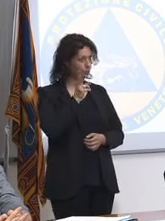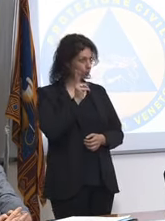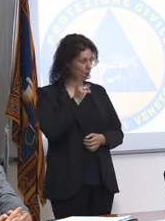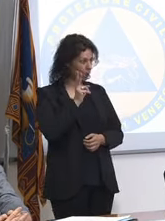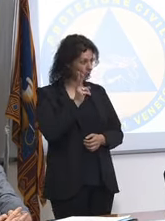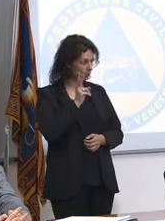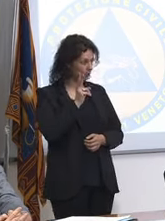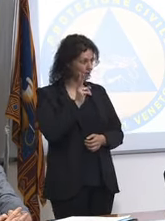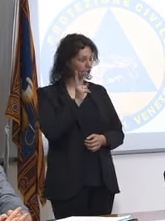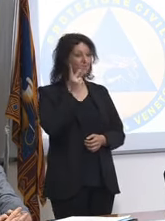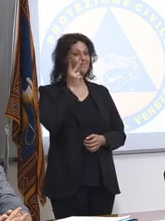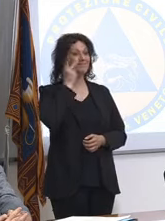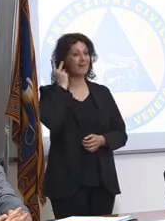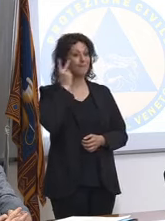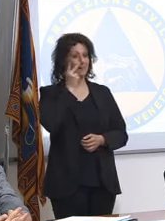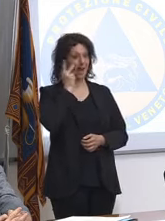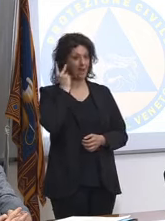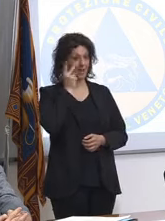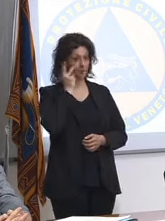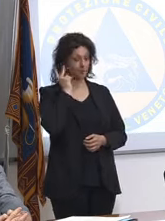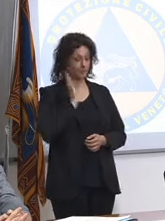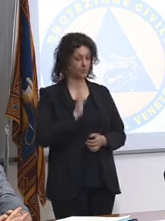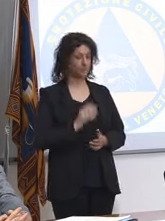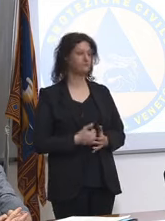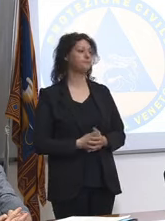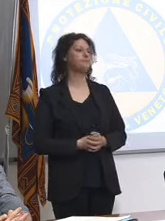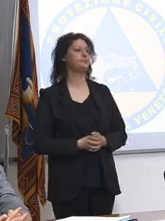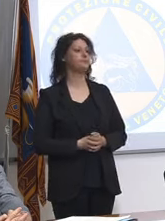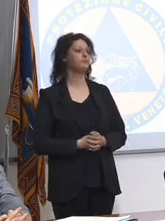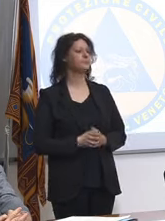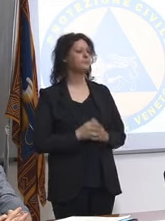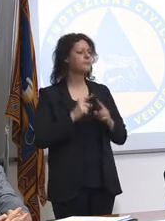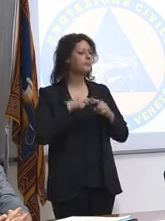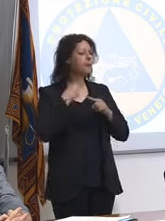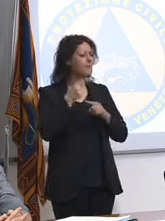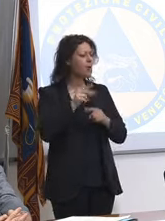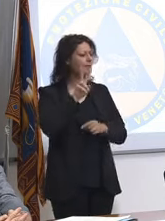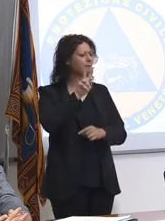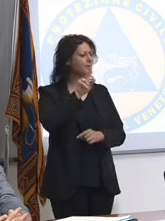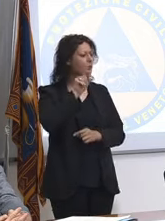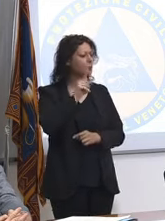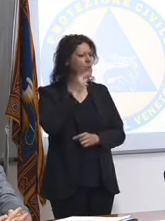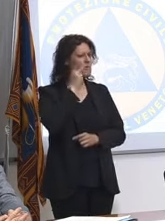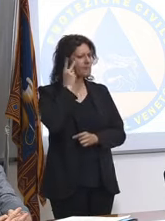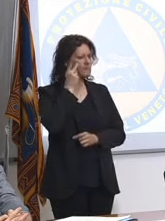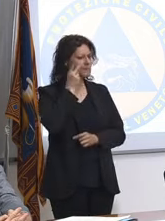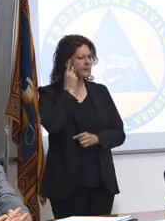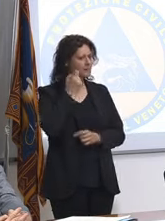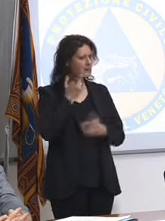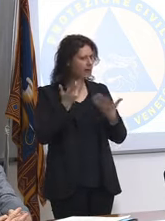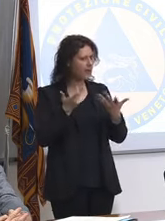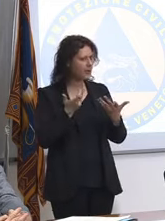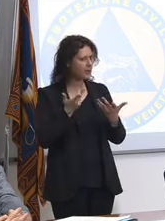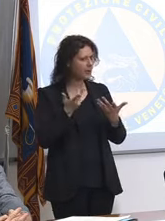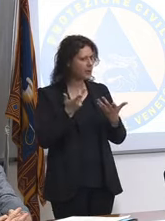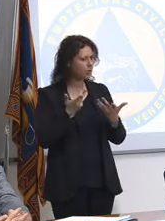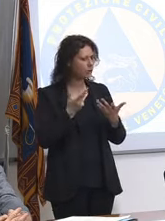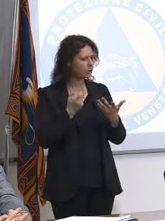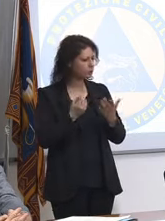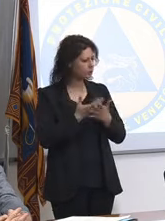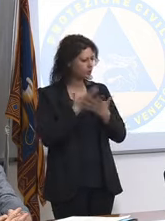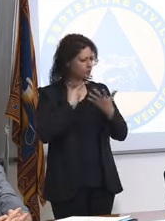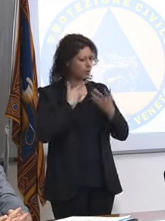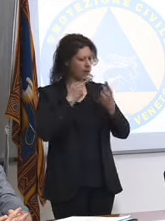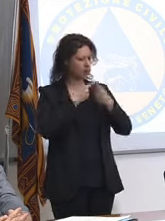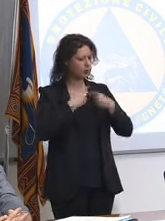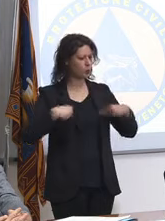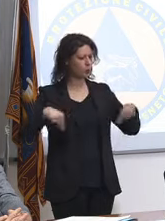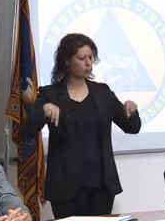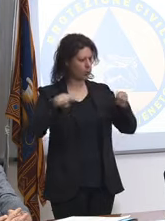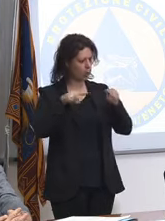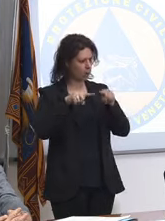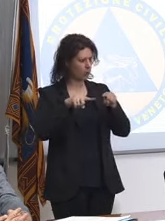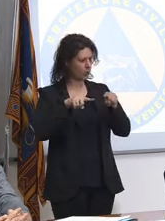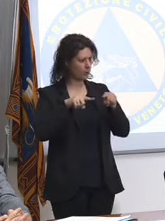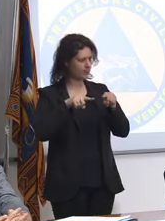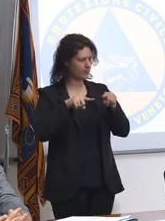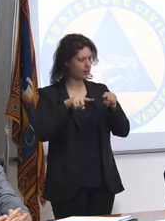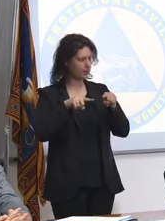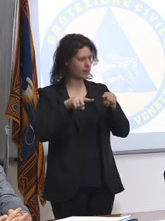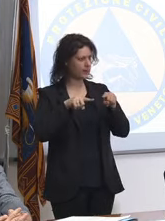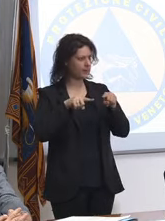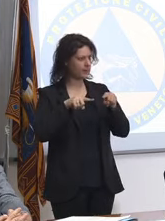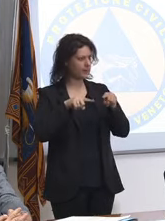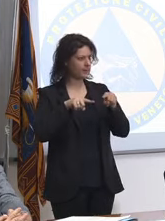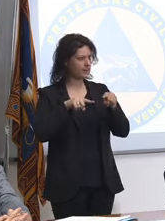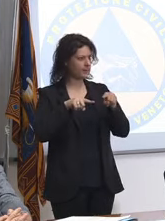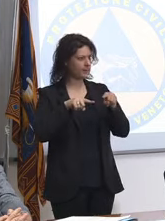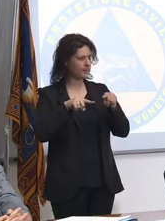di febbraio. Poi si va al 21 febbraio, riunione generale nella sede della quella è una cosa diversa. Padova,